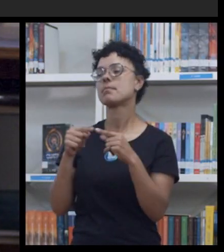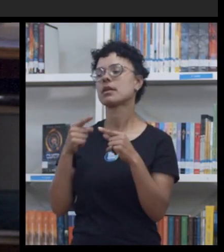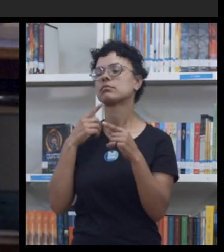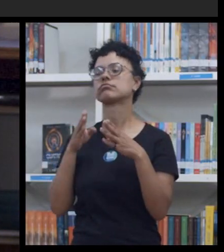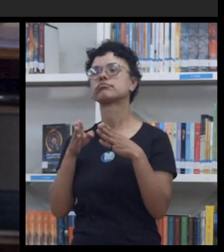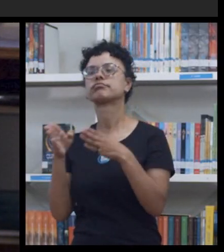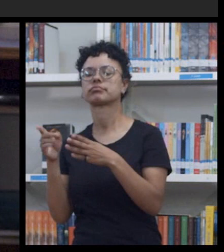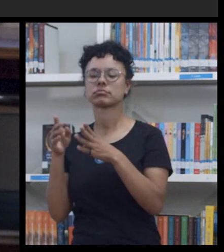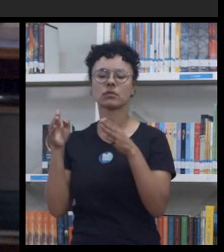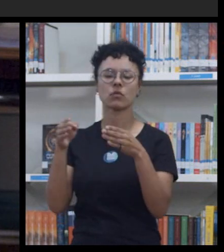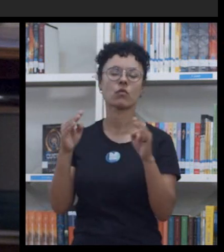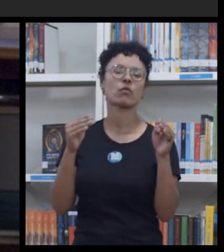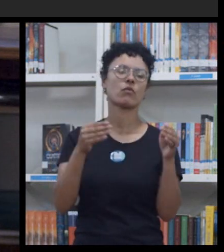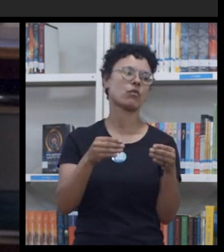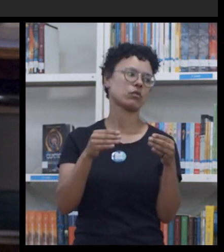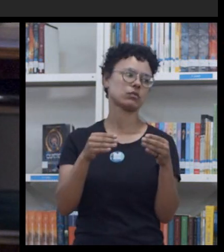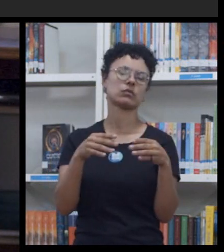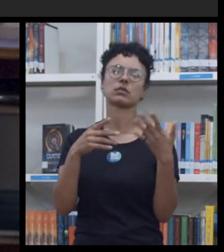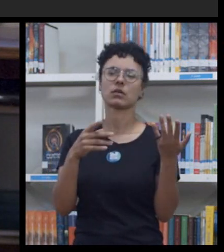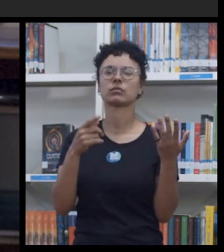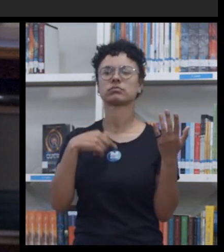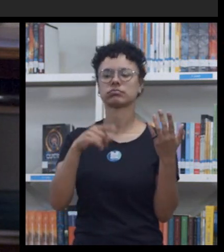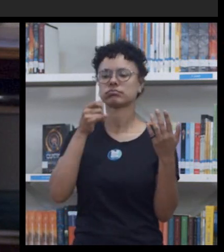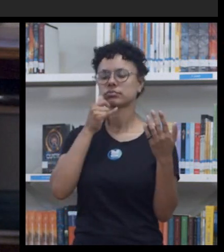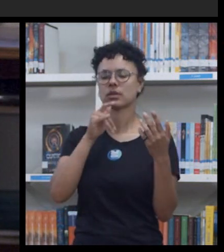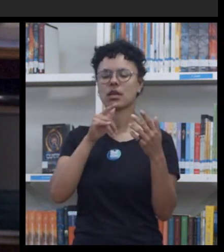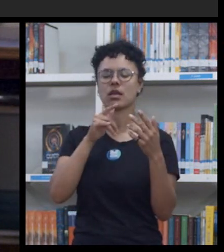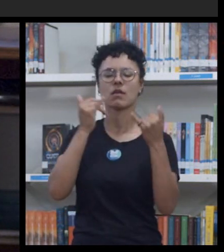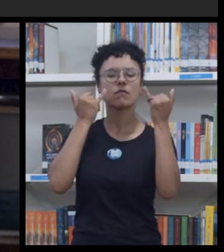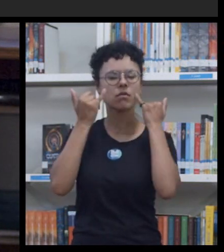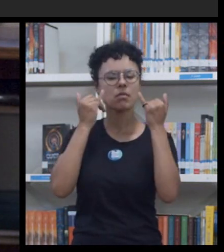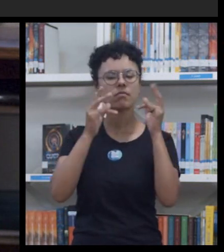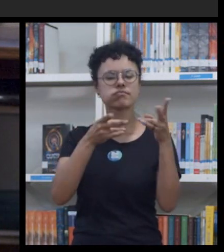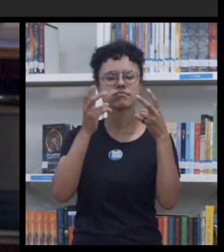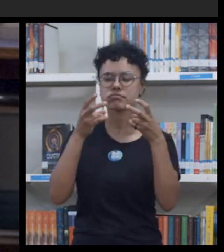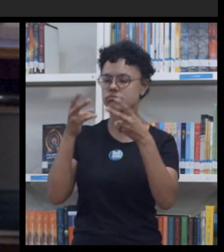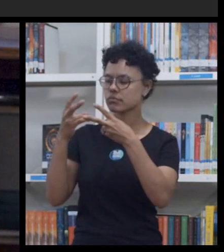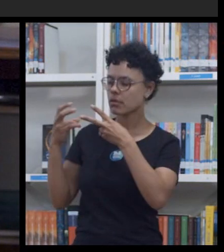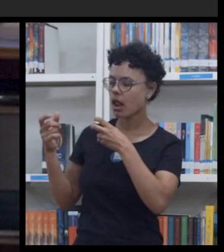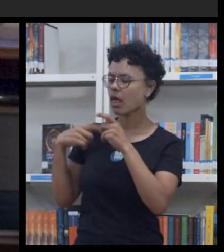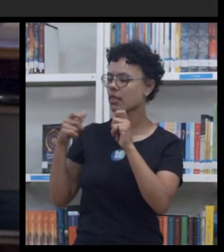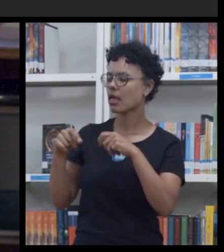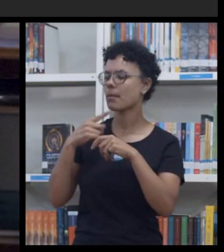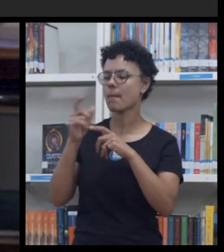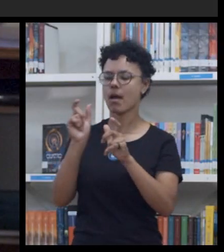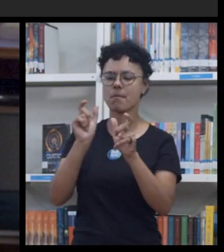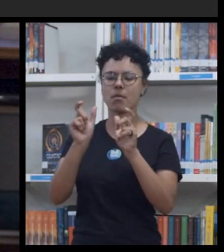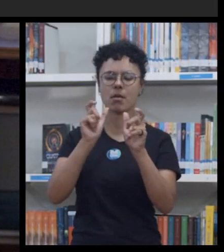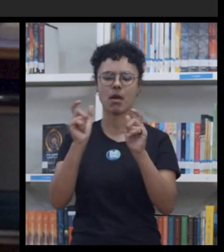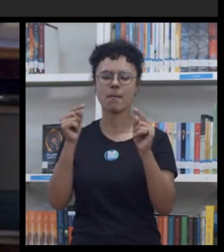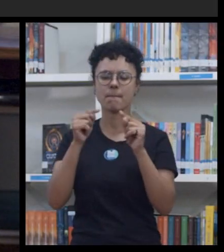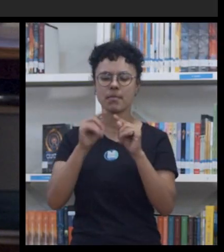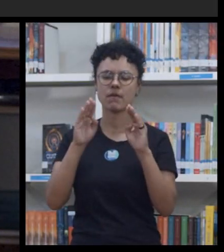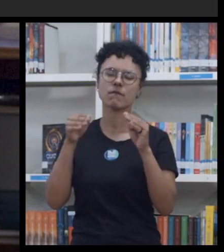direcionamento, né? E aí a gente vai colher essas informações que estão em volta, as palavras certas,